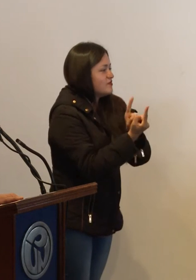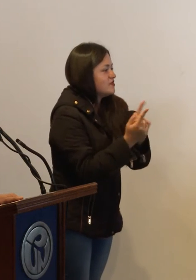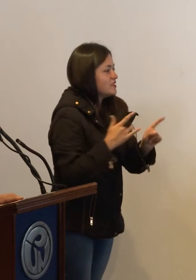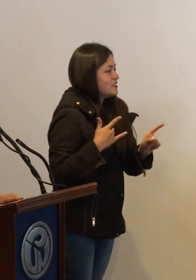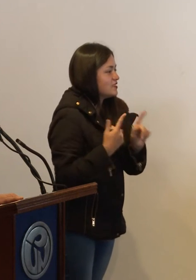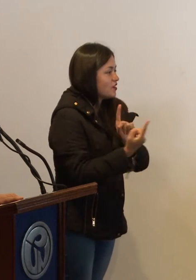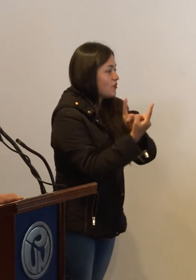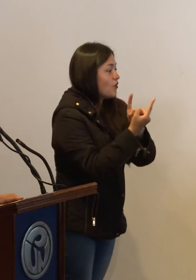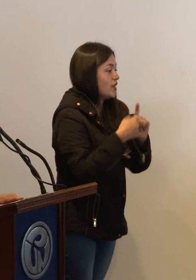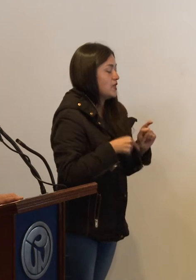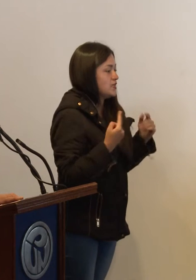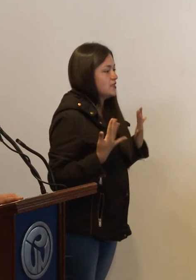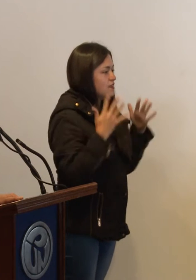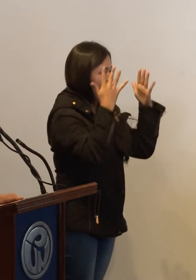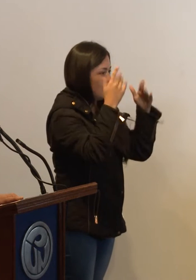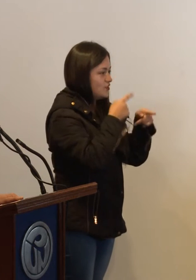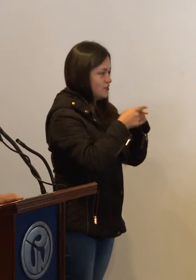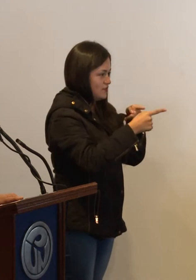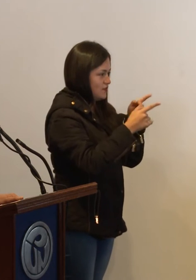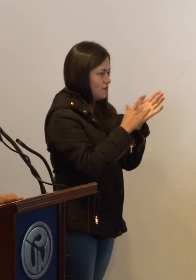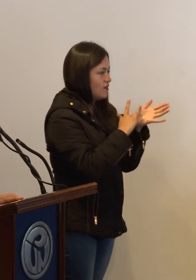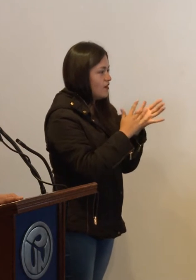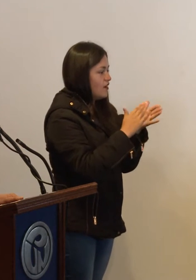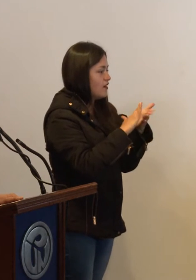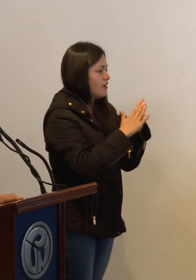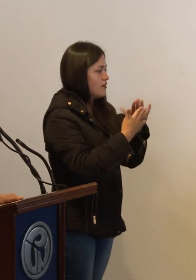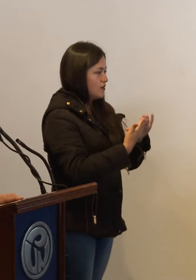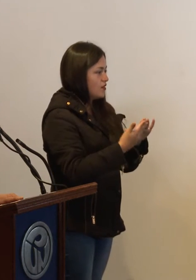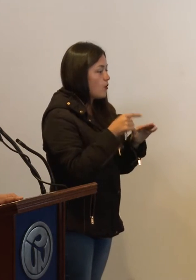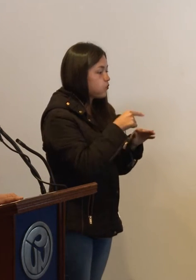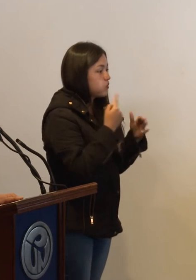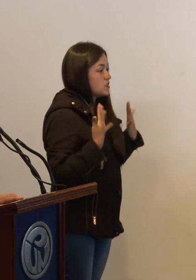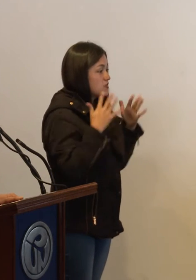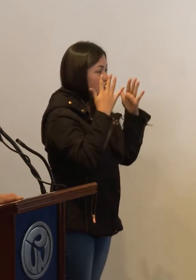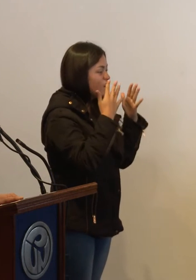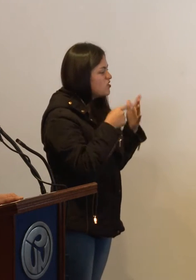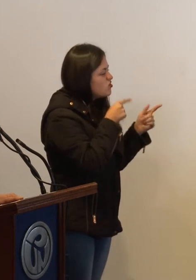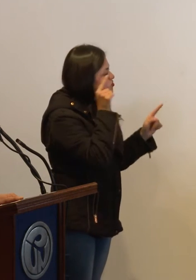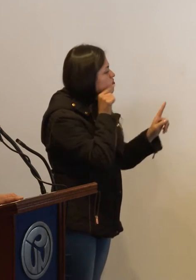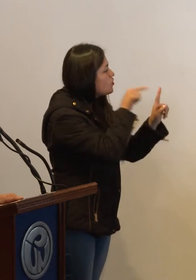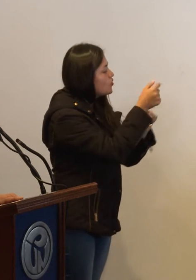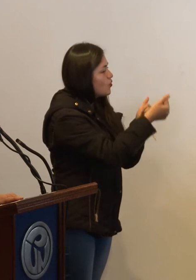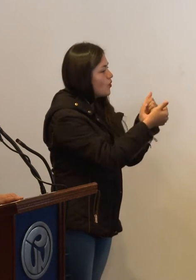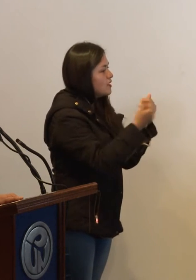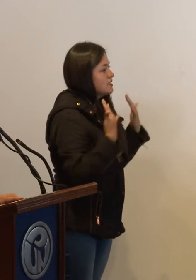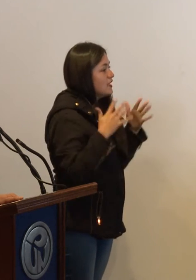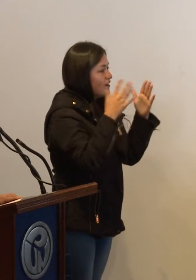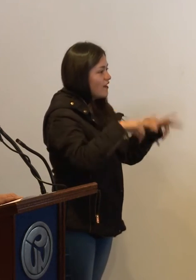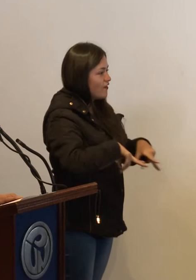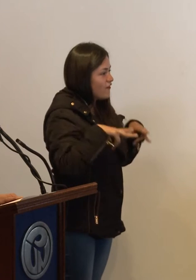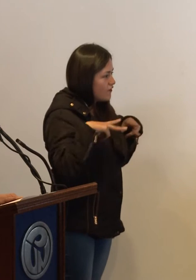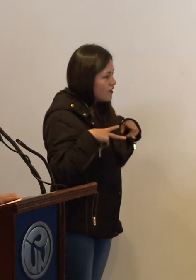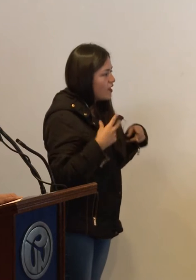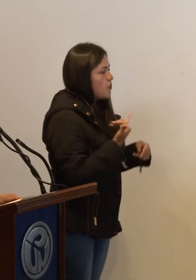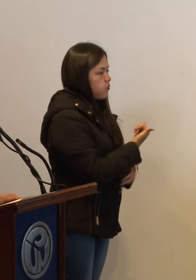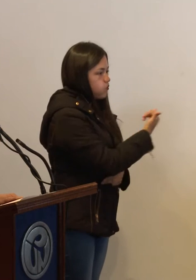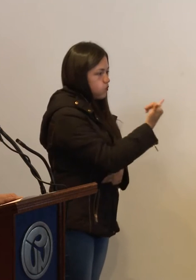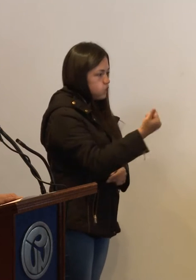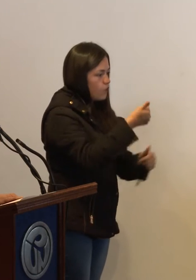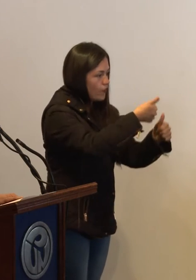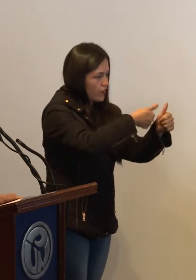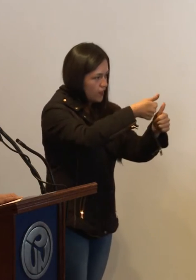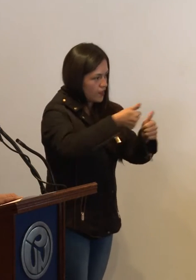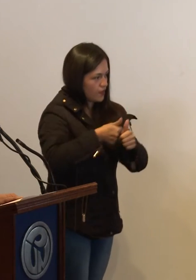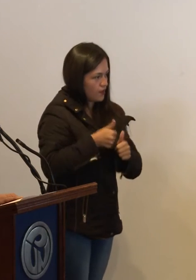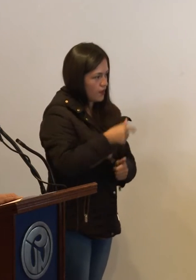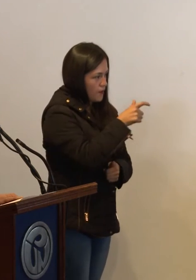y esperanzadora celebración. La celebración que hoy nos reúne es para festejar la vida y presencia de cada una y uno de los que